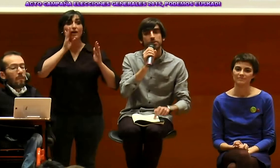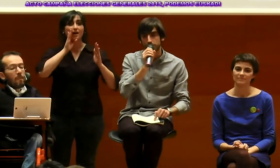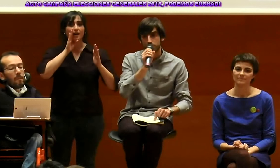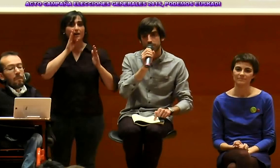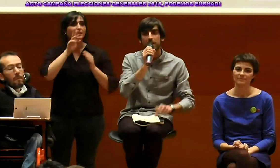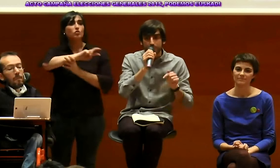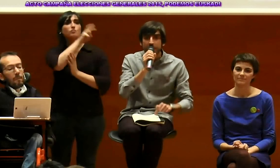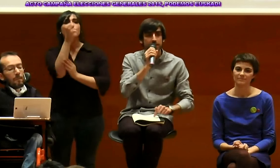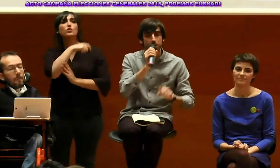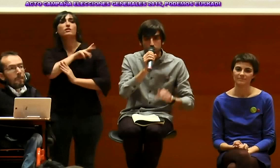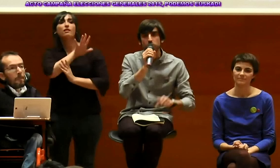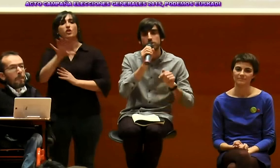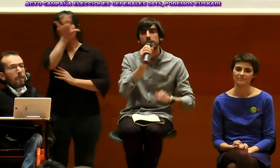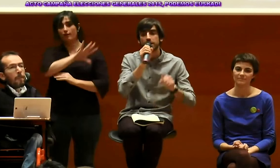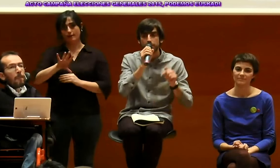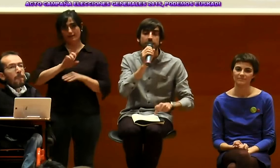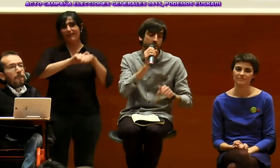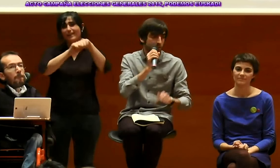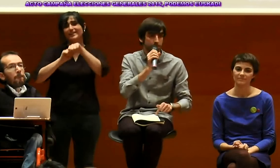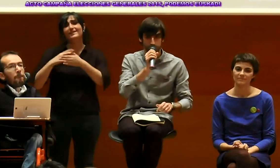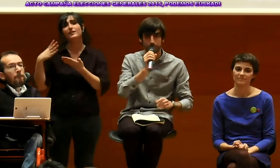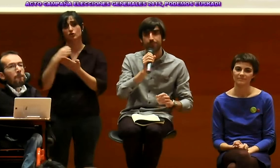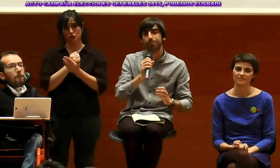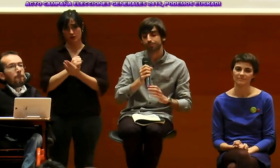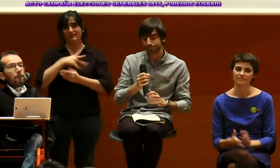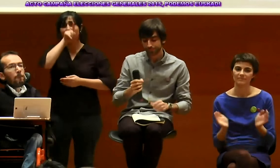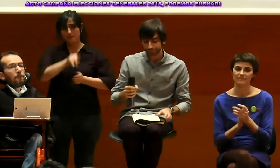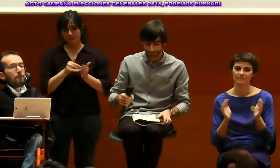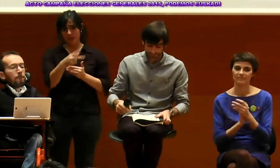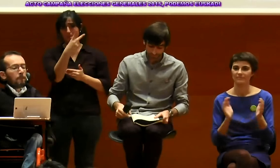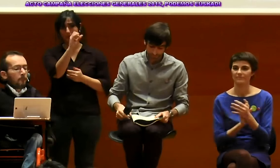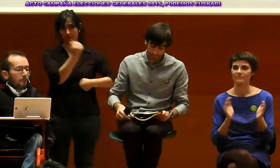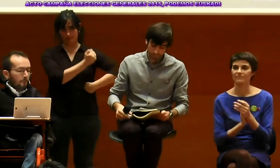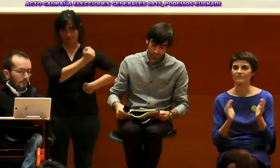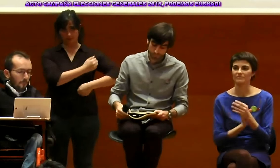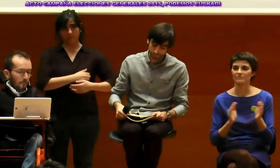sus sentidos, también incluso el 20 de diciembre.